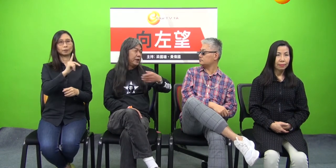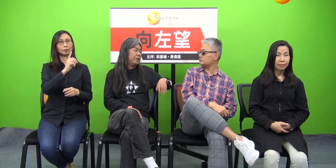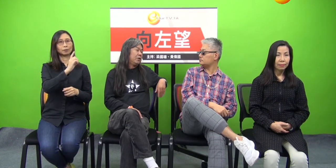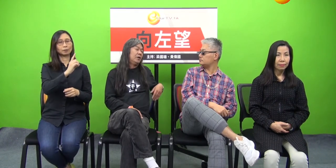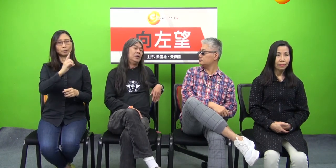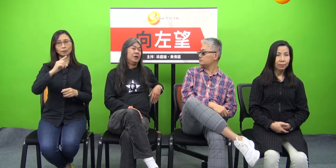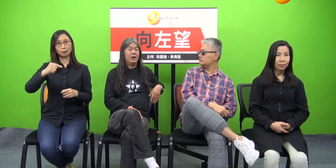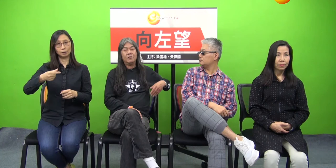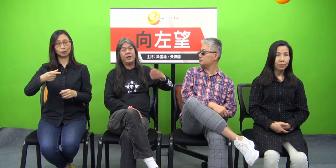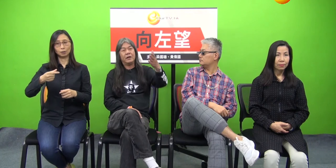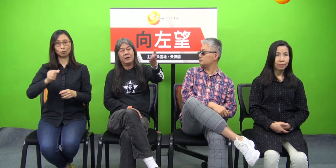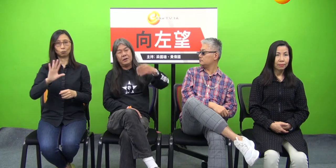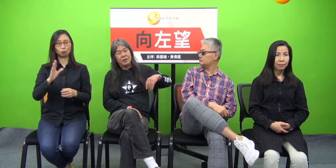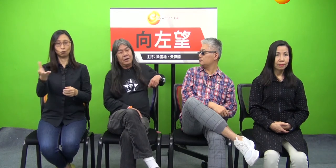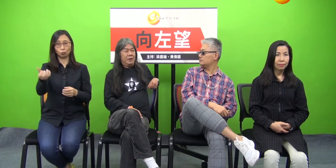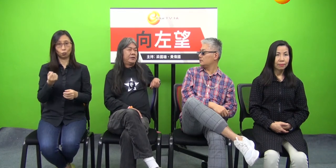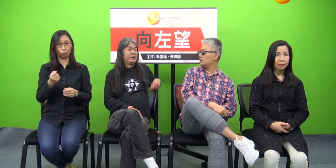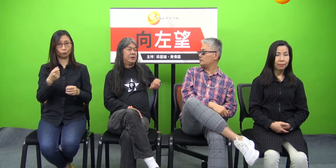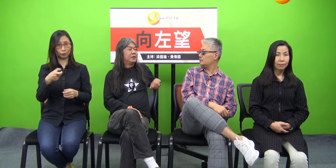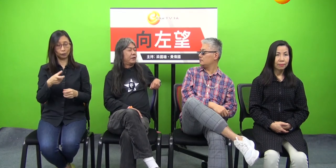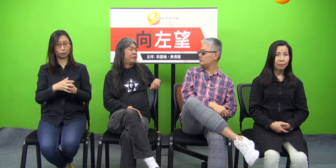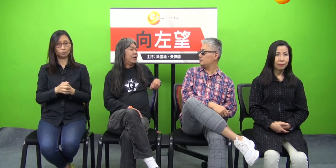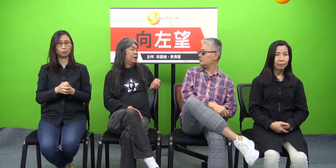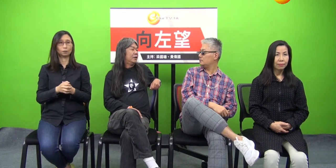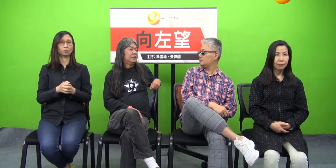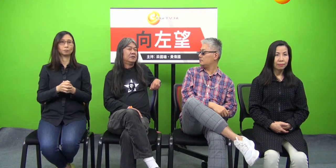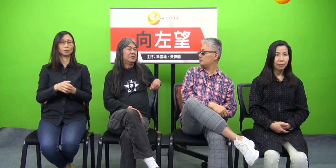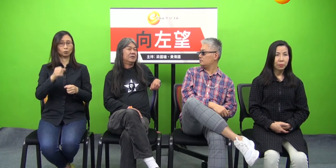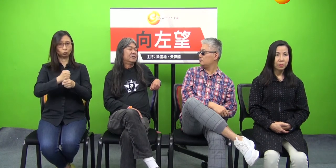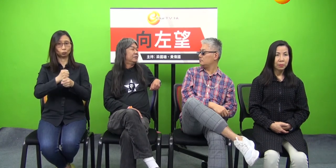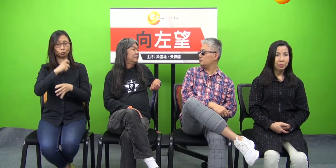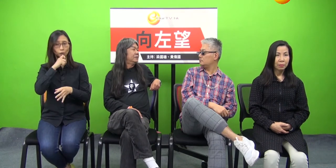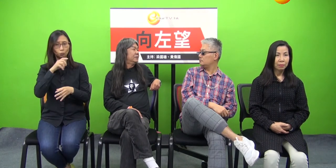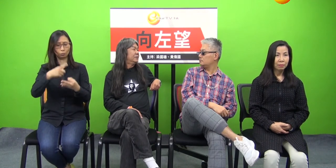咗嘢。喂哥，你林鄭，你食屎定食飯噶？